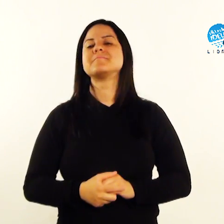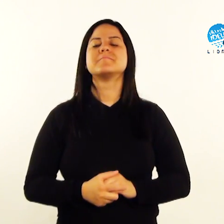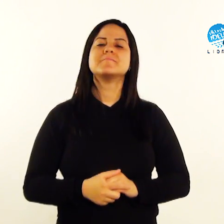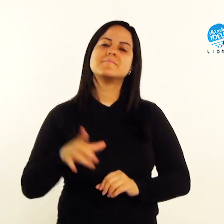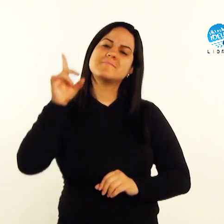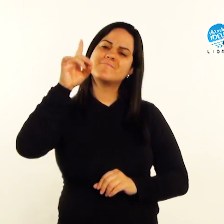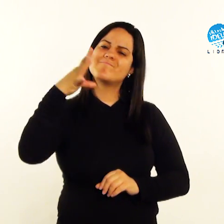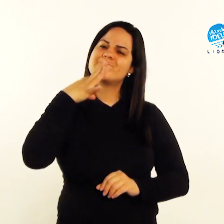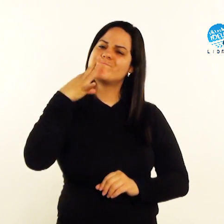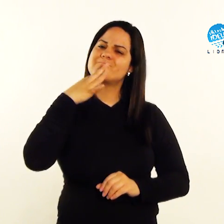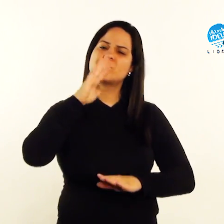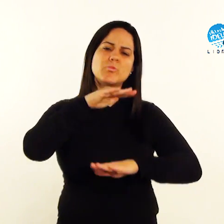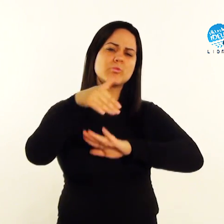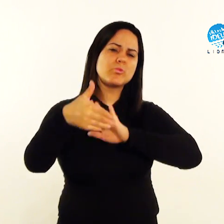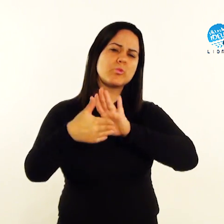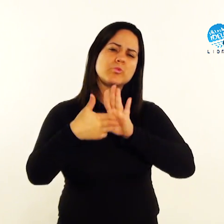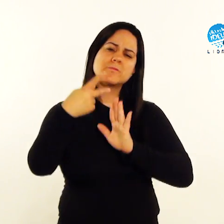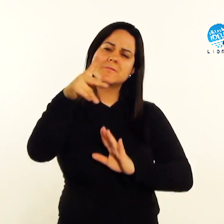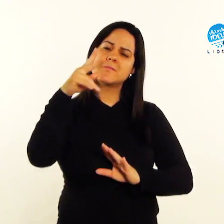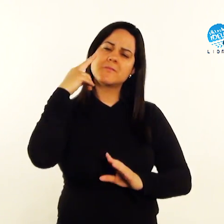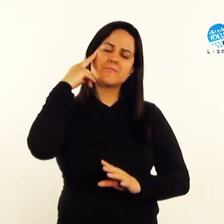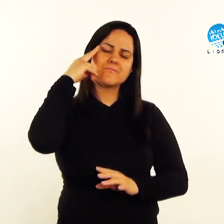Ele conhece todos os seus sonhos.